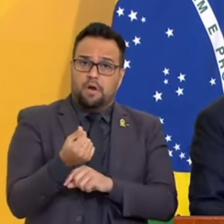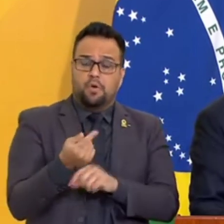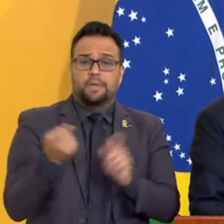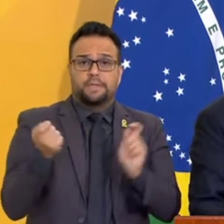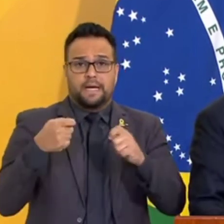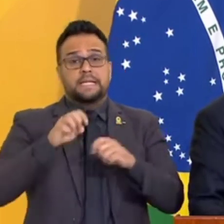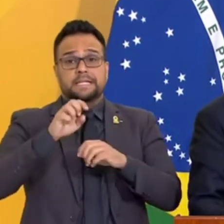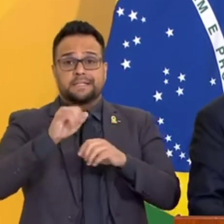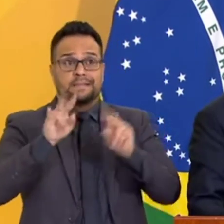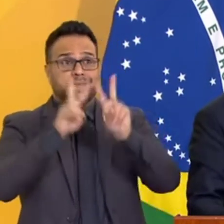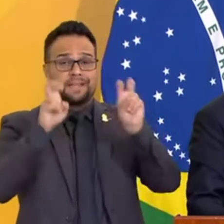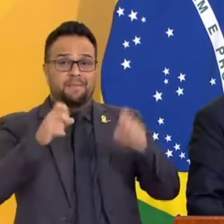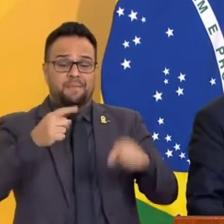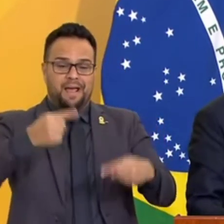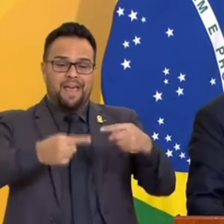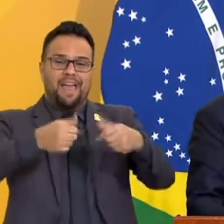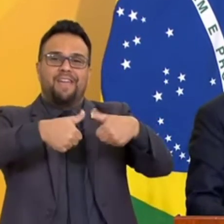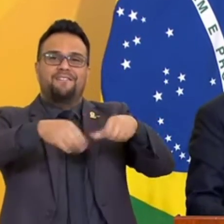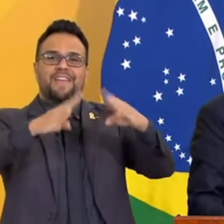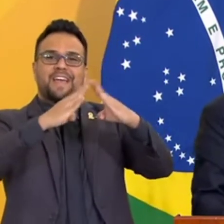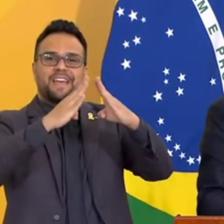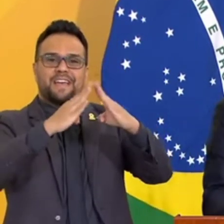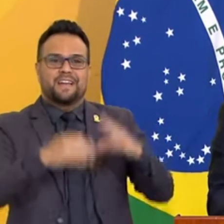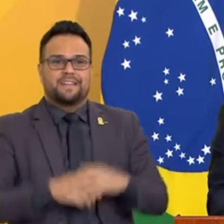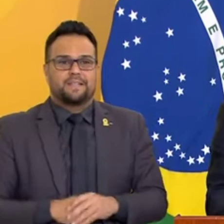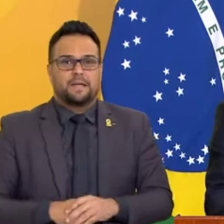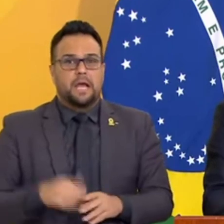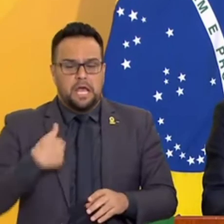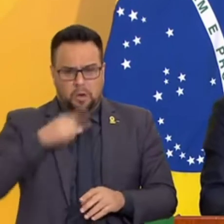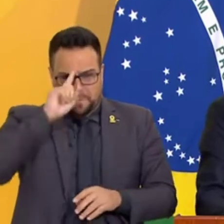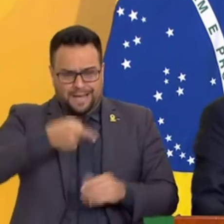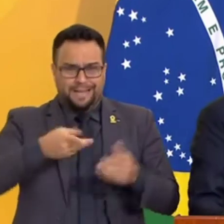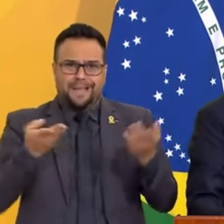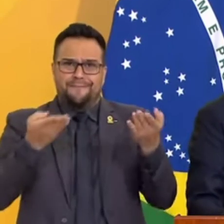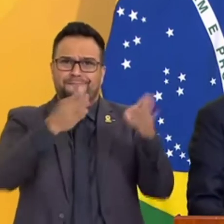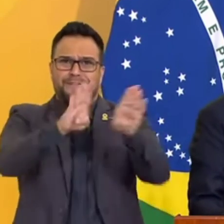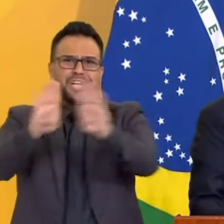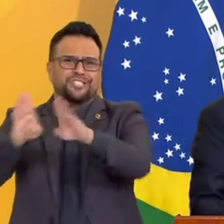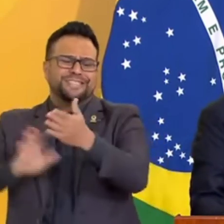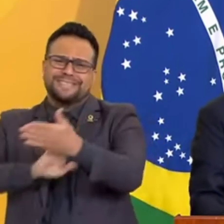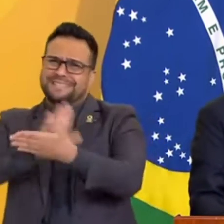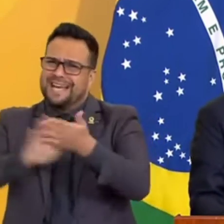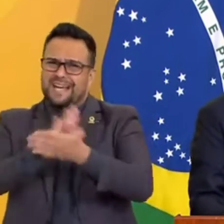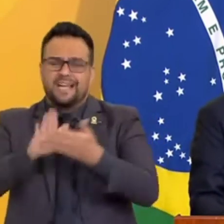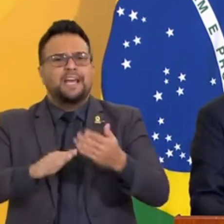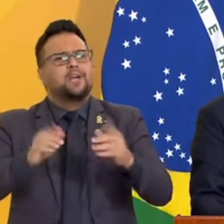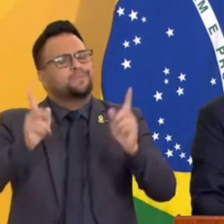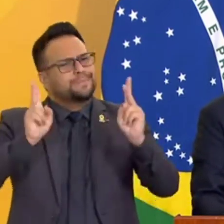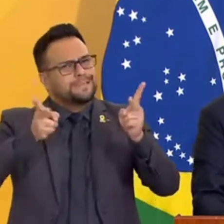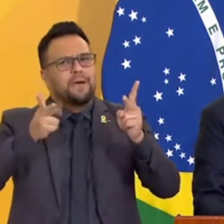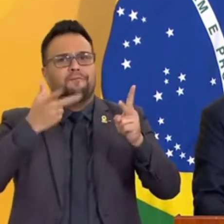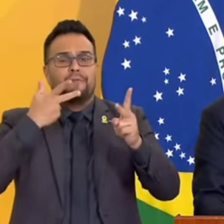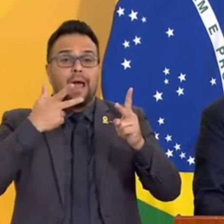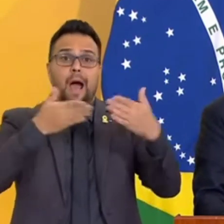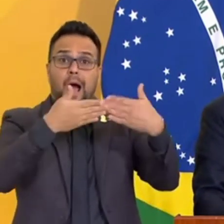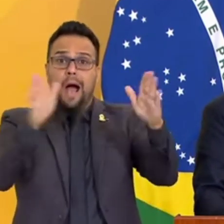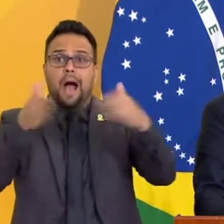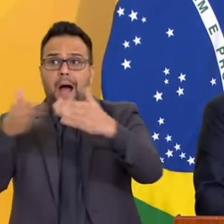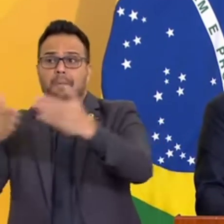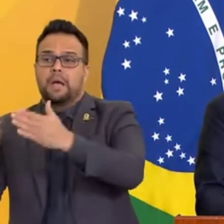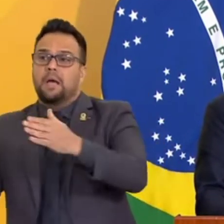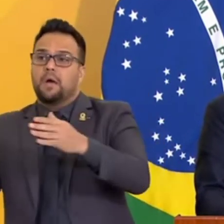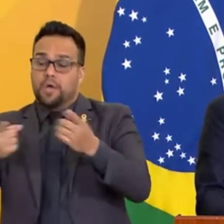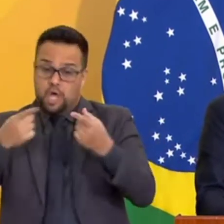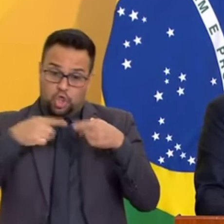polícia do fica em casa e Eu repito eu não fechei um Botequim sequer sempre investir né na coleção de atacar o